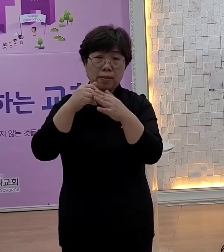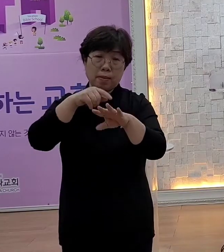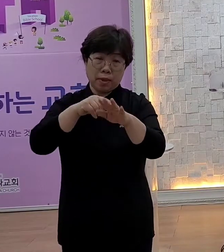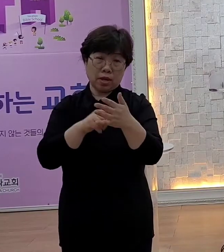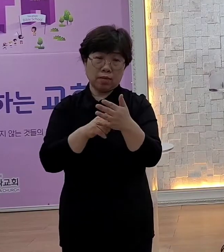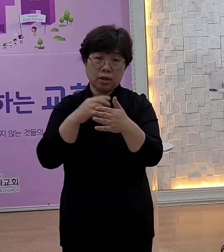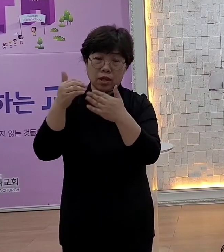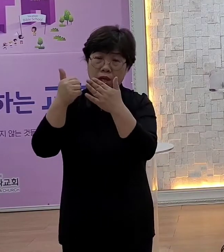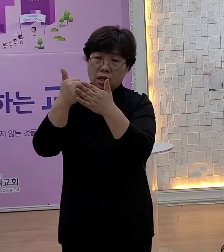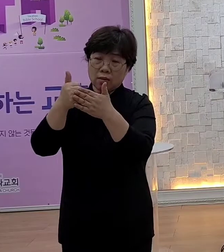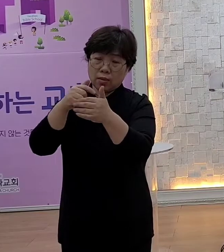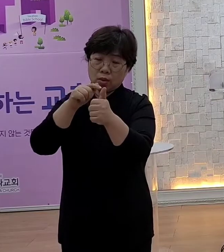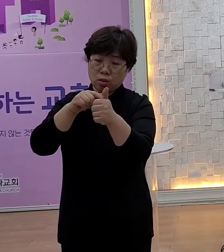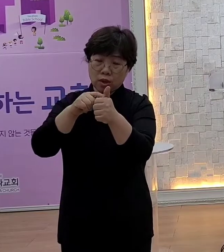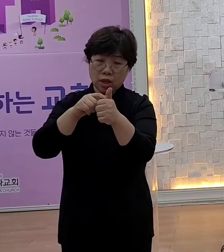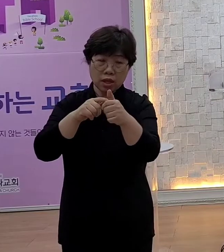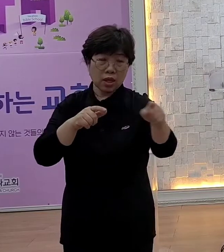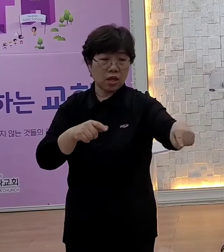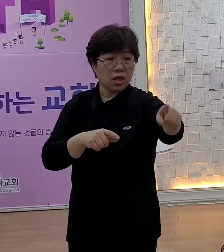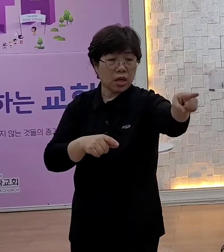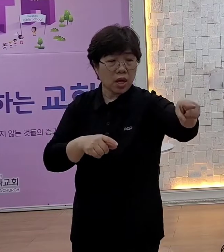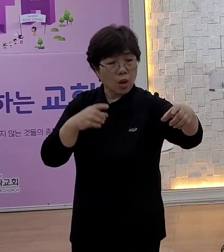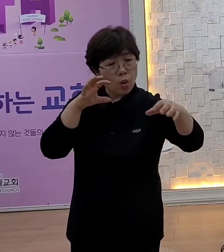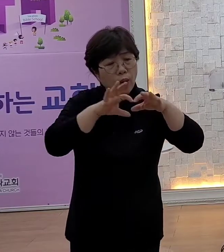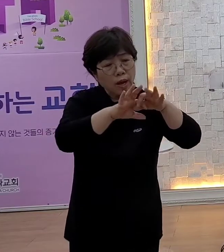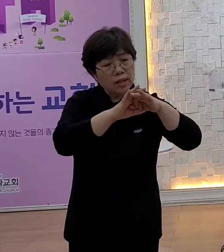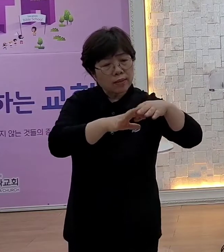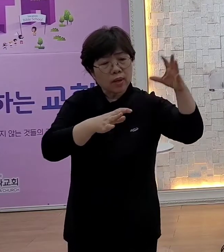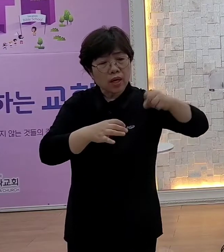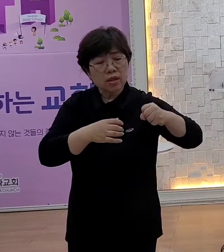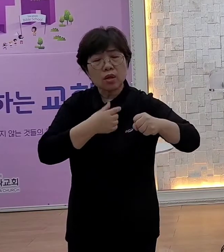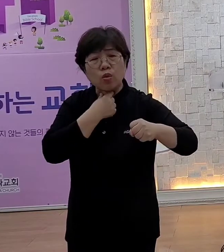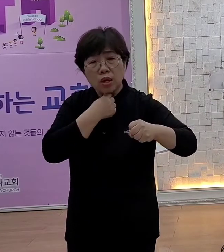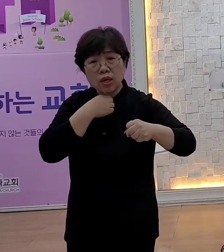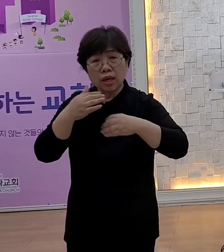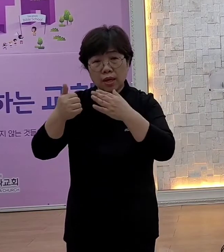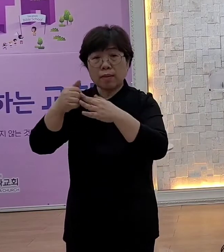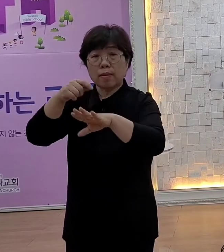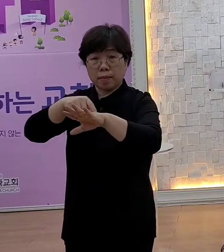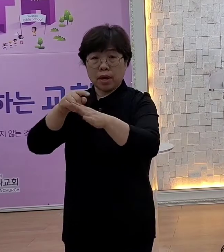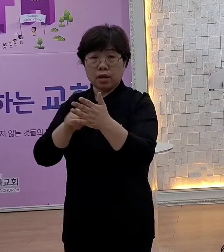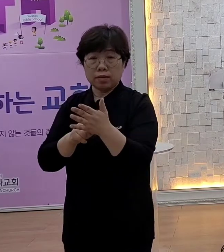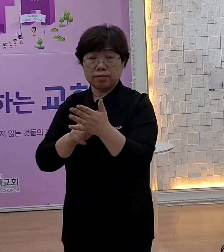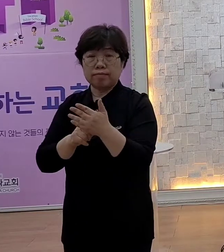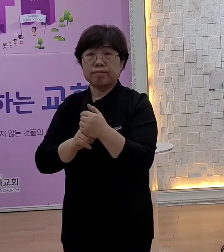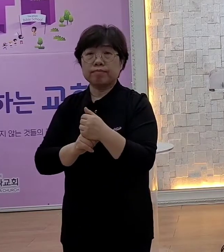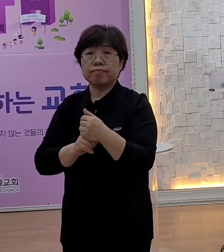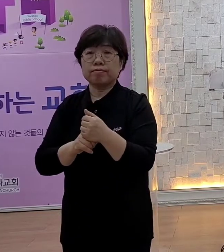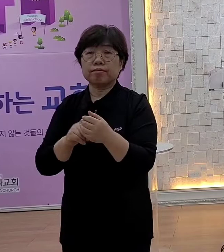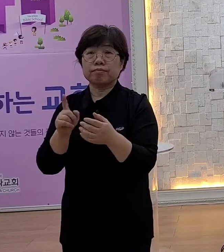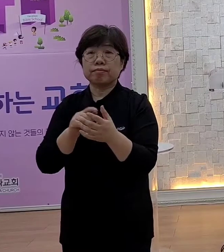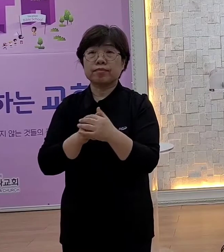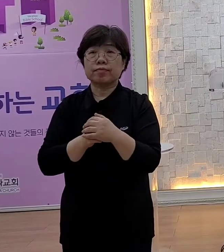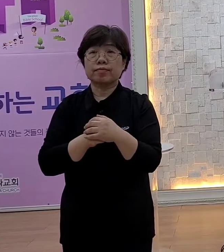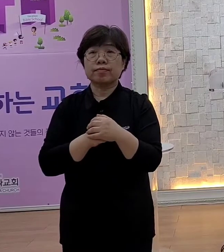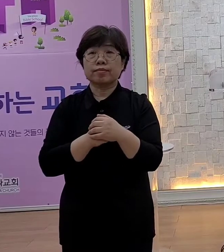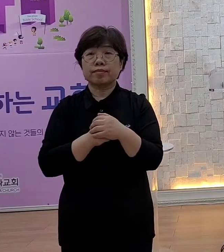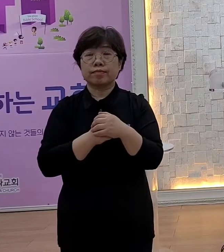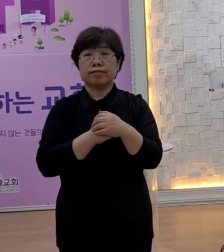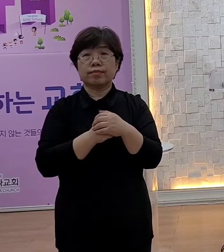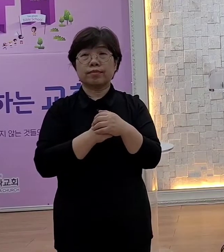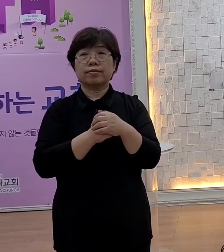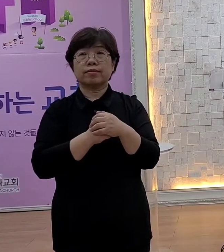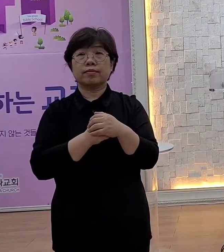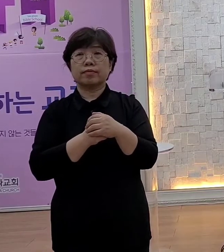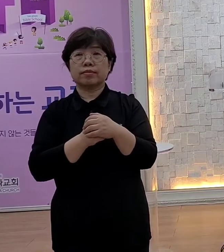하나님과 요나를 니느웨에 보내셨느냐? 무슨 관심을 가져야 되느냐? 3절에 보니까 이렇게 나옵니다. 여러분 노란색 글씨로 되어